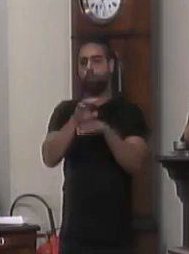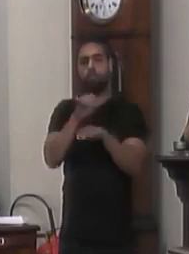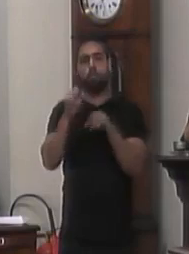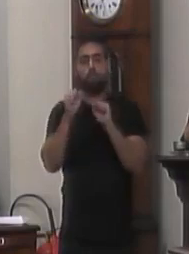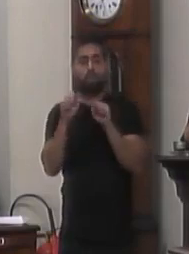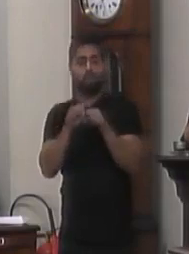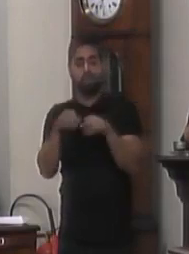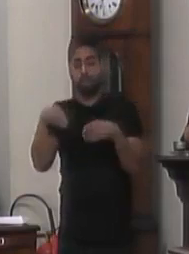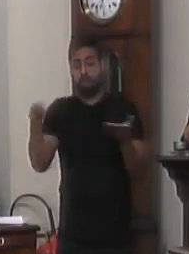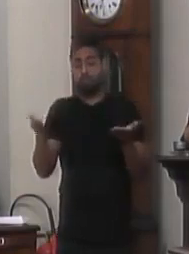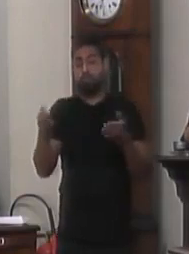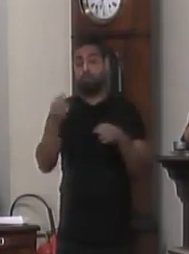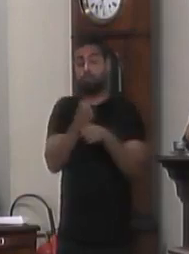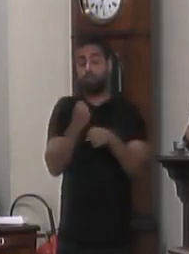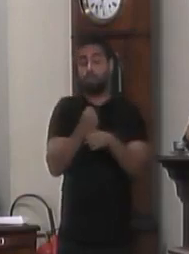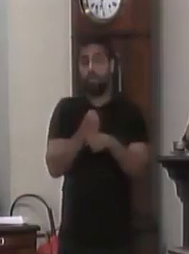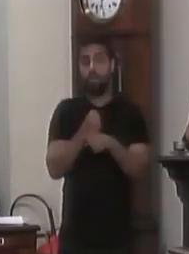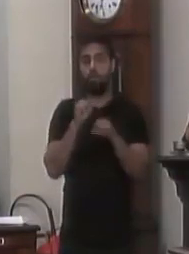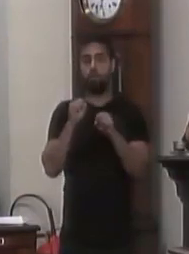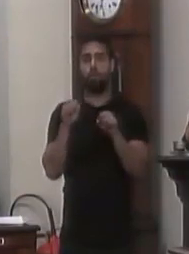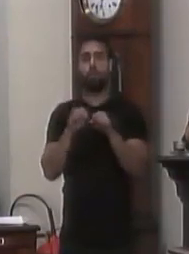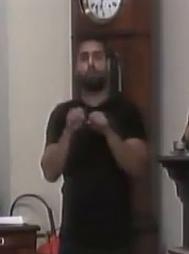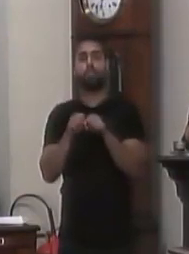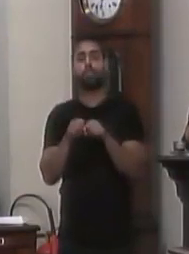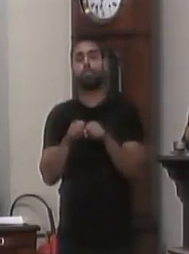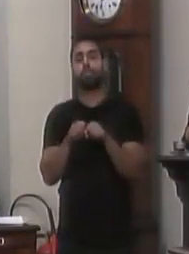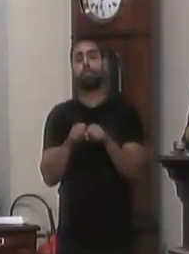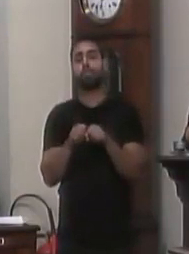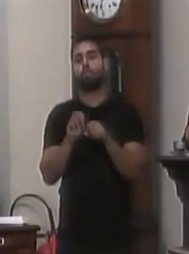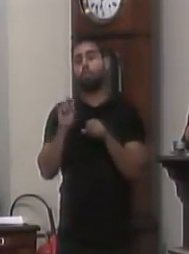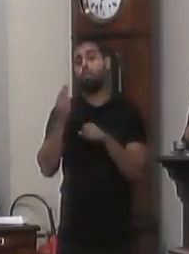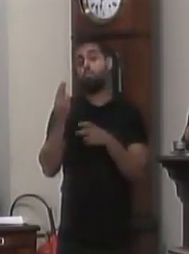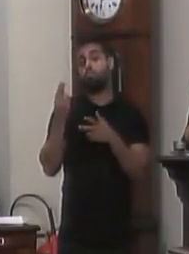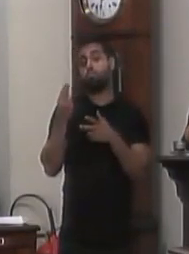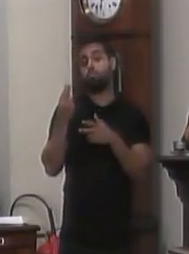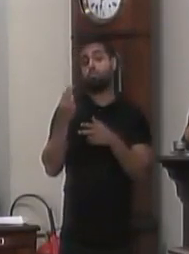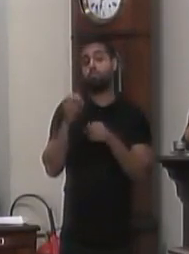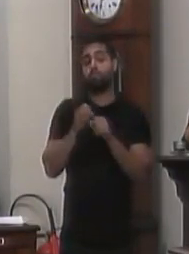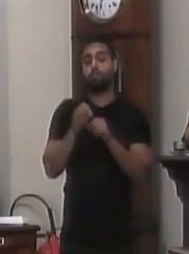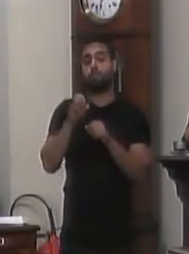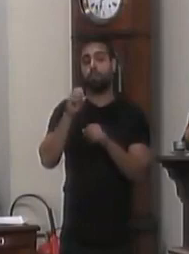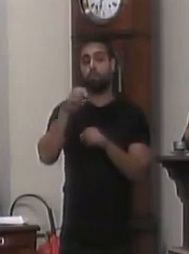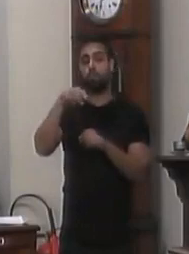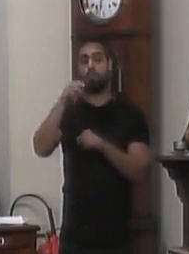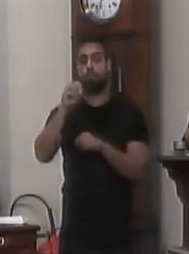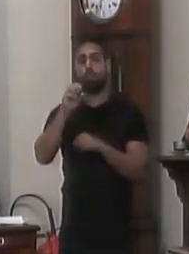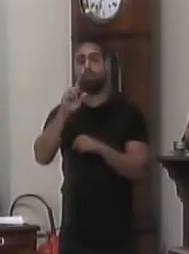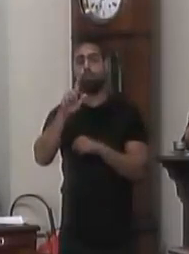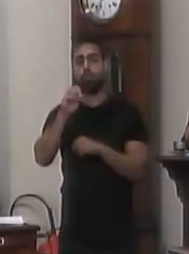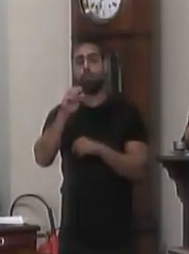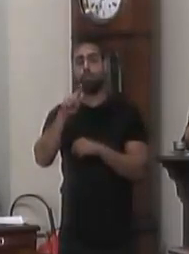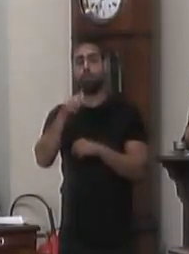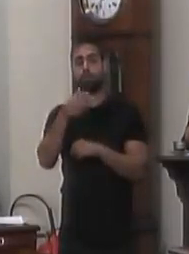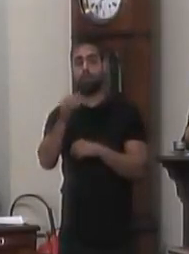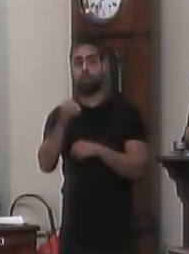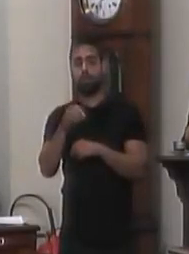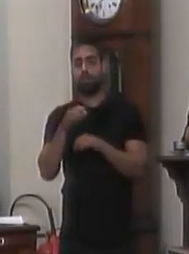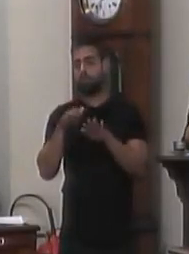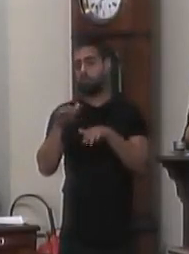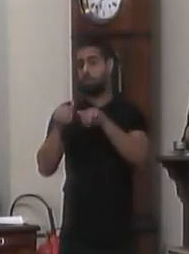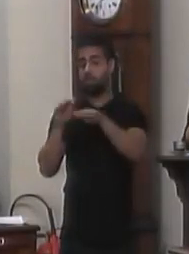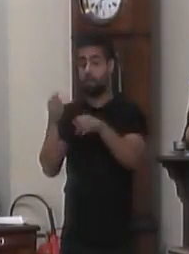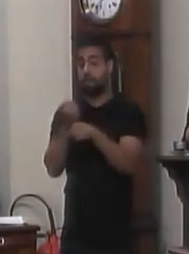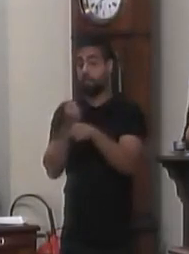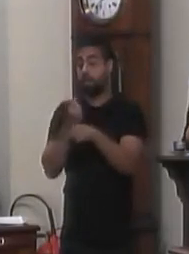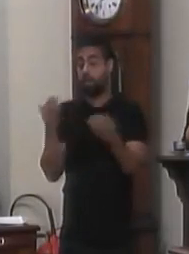fazer nesse ano, podendo homologar, ou nem que não homologue para frente, né? A gente vai poder chamar esse ano